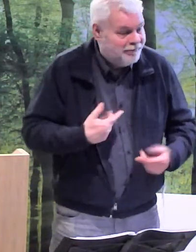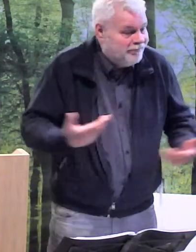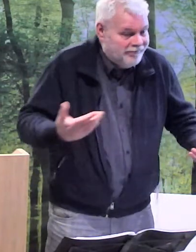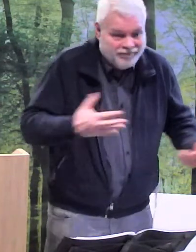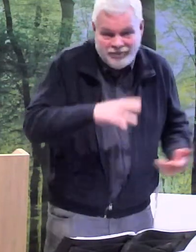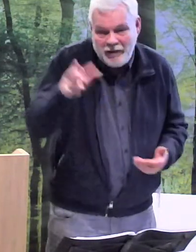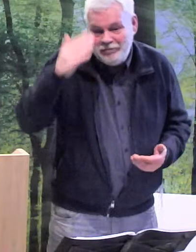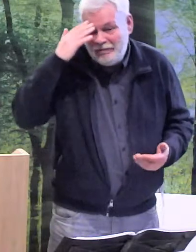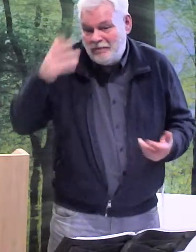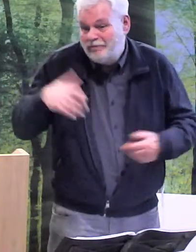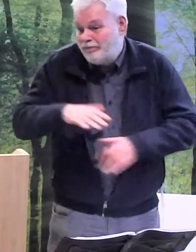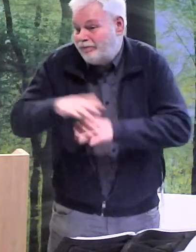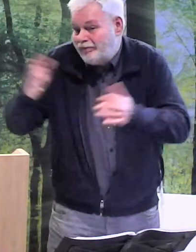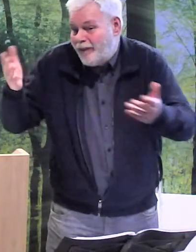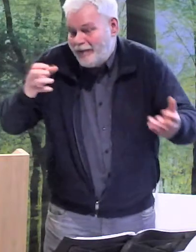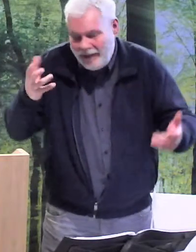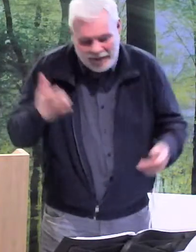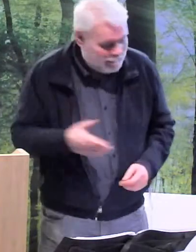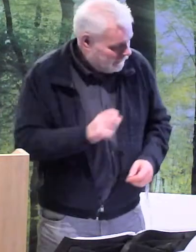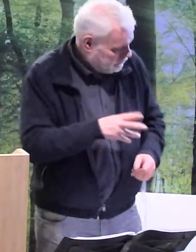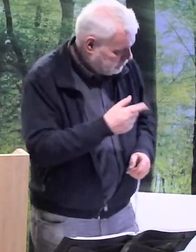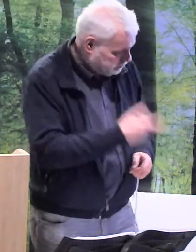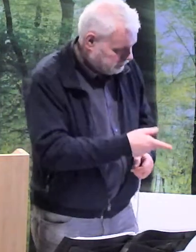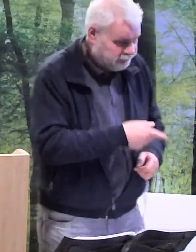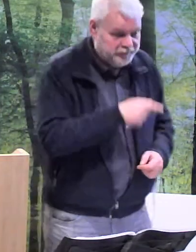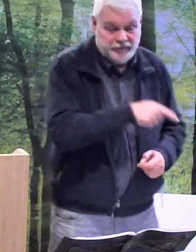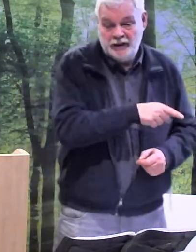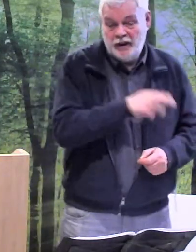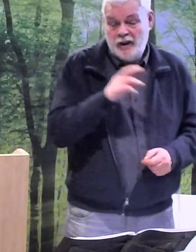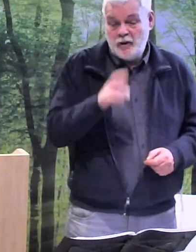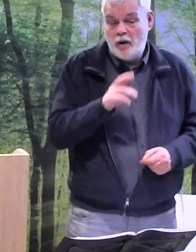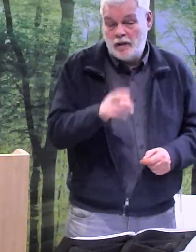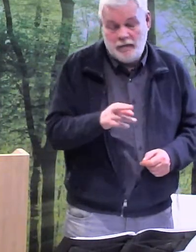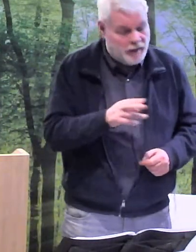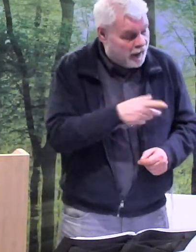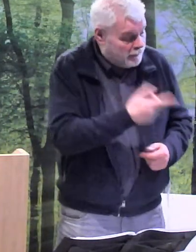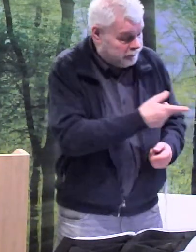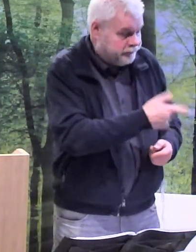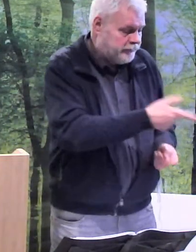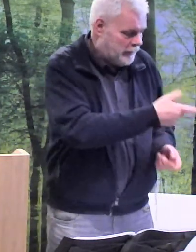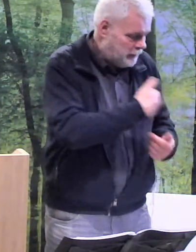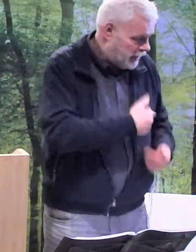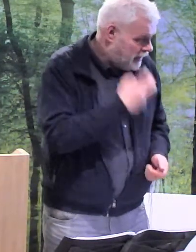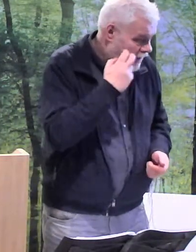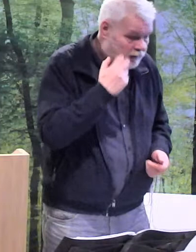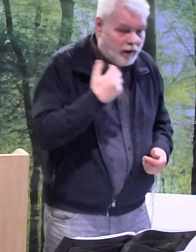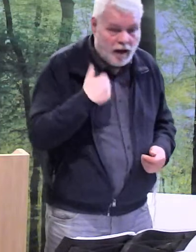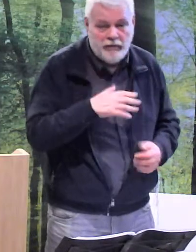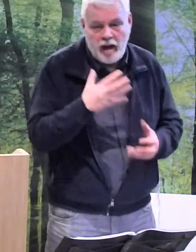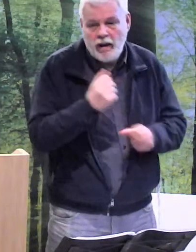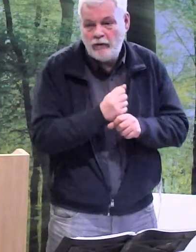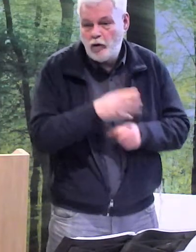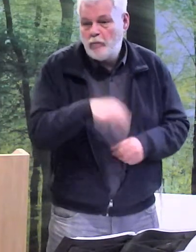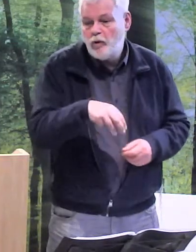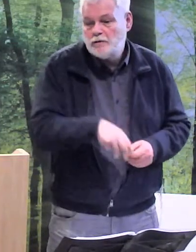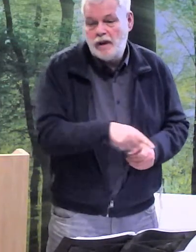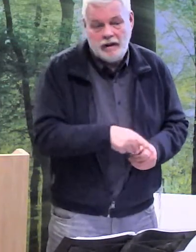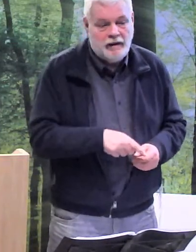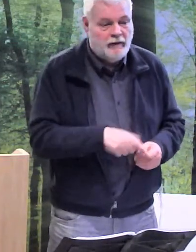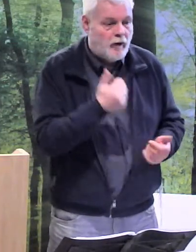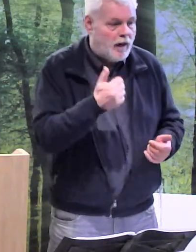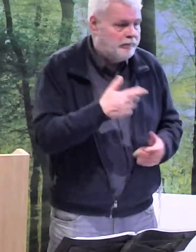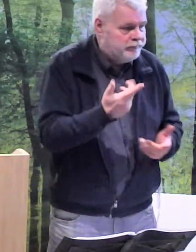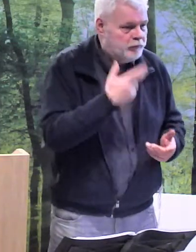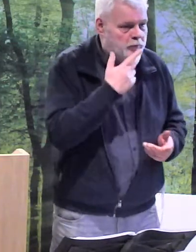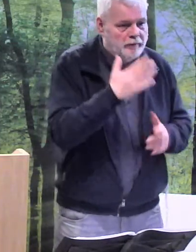altijd Rosa, haar man. Jullie weten dat, Rosa. Allee, Harry had